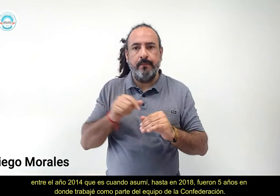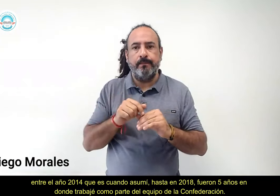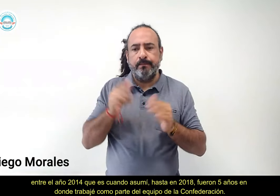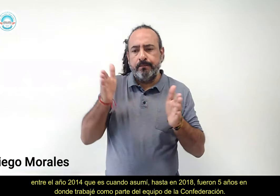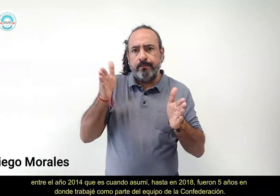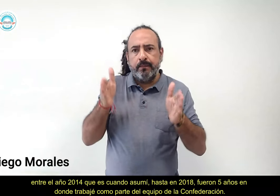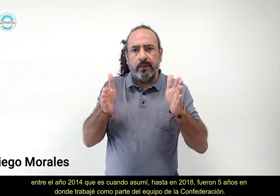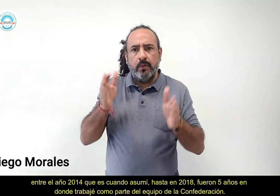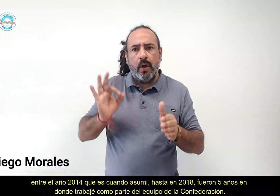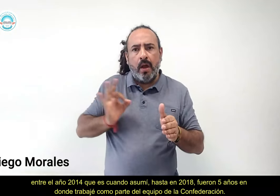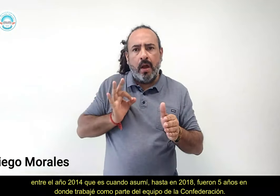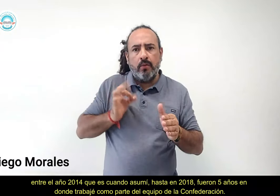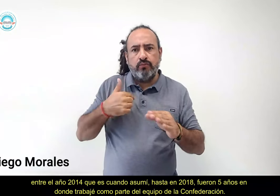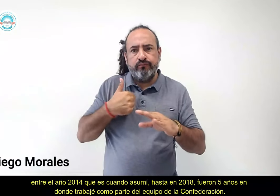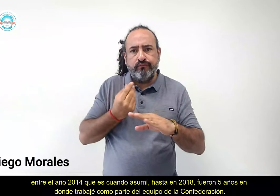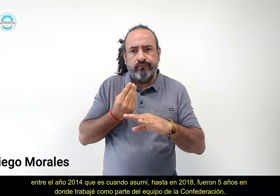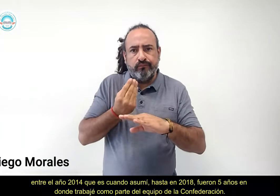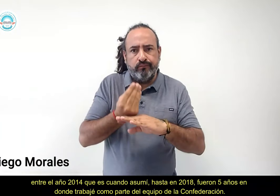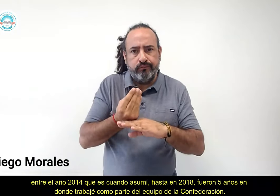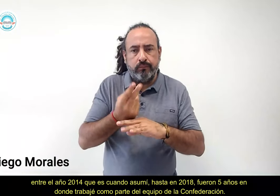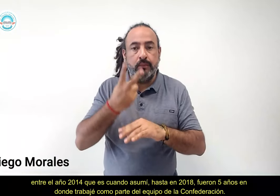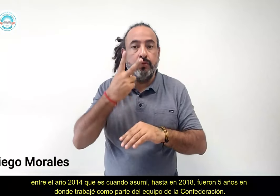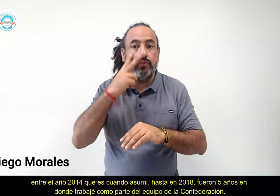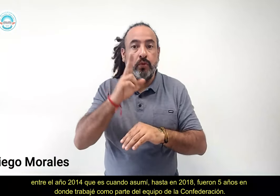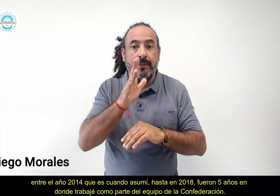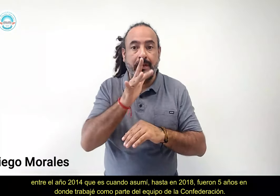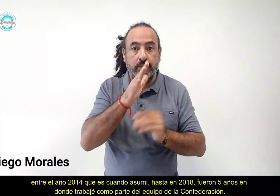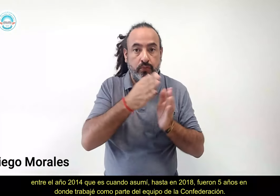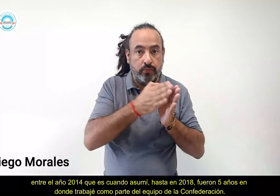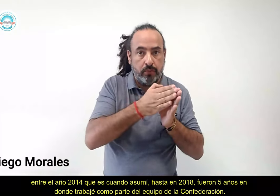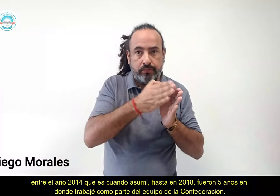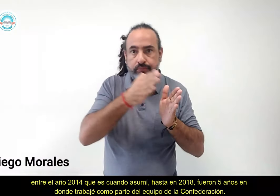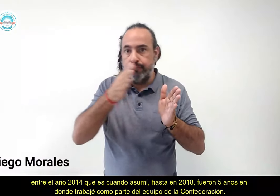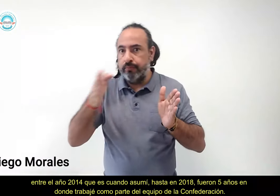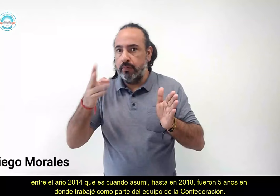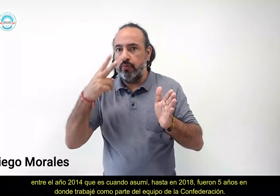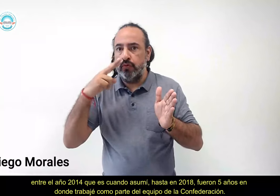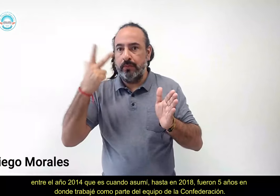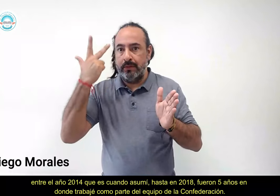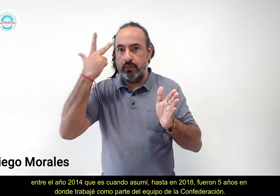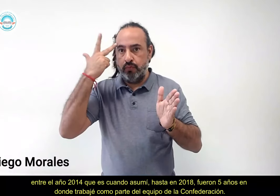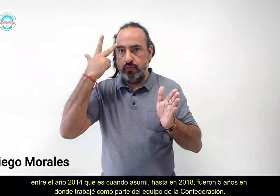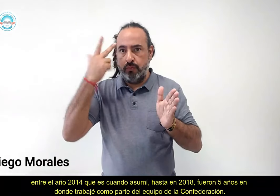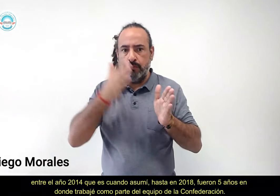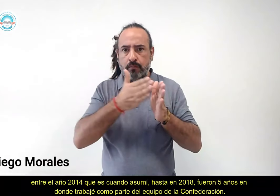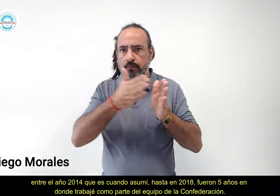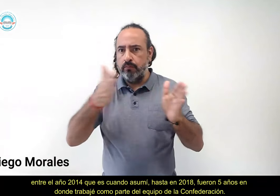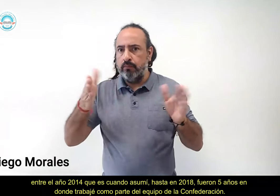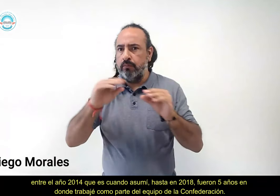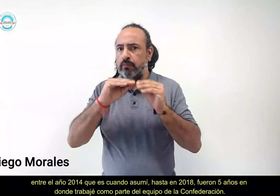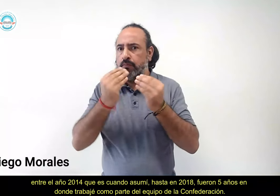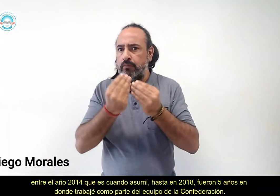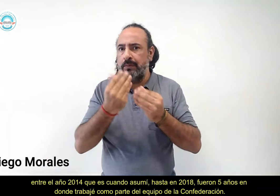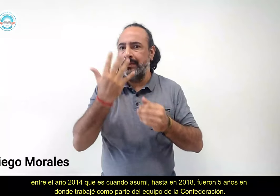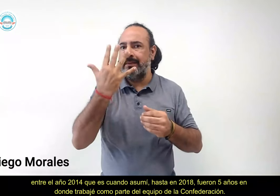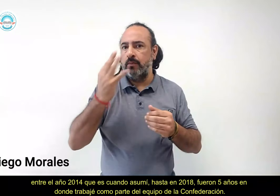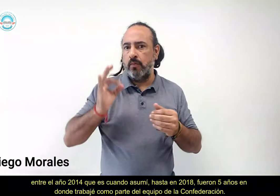entre el año 2014, que es cuando asumí, hasta el 2018, que fueron 5 años en